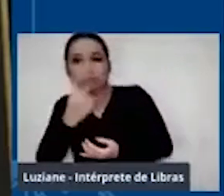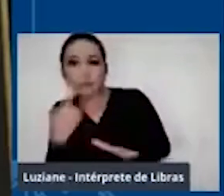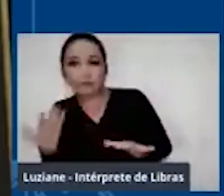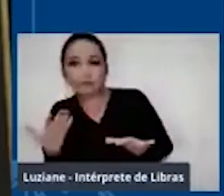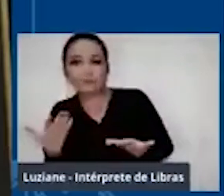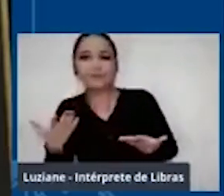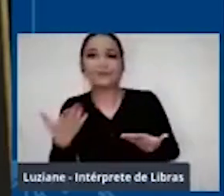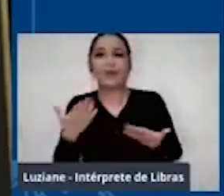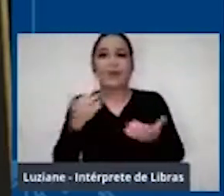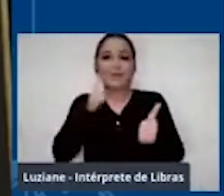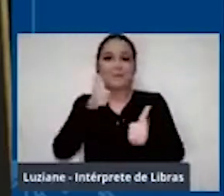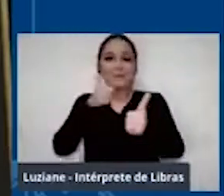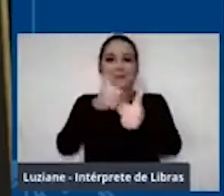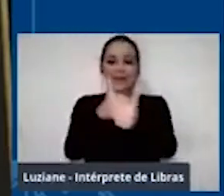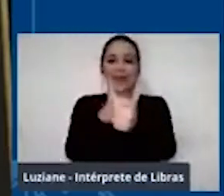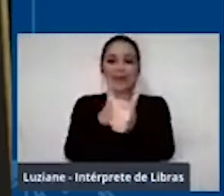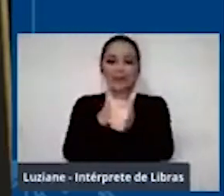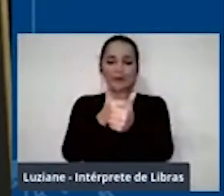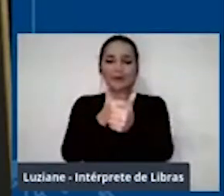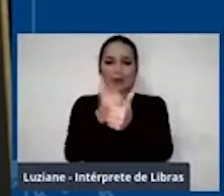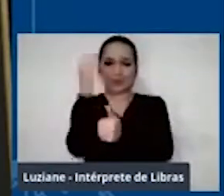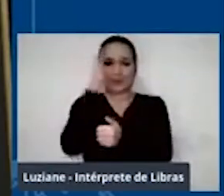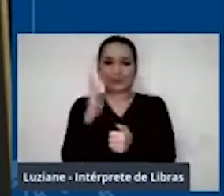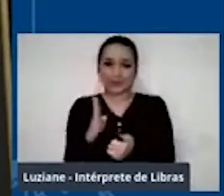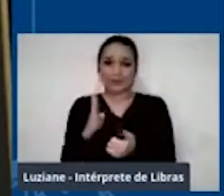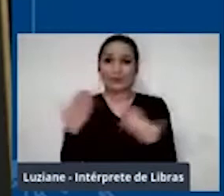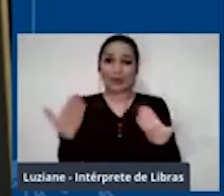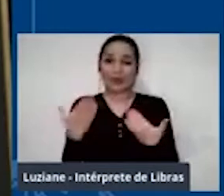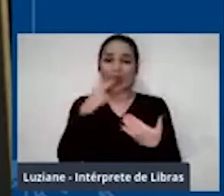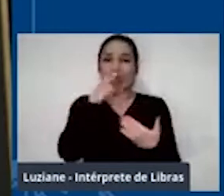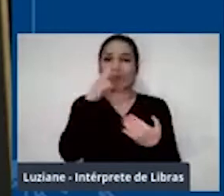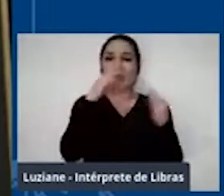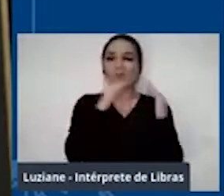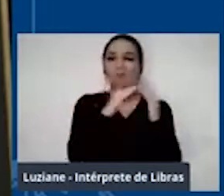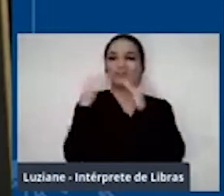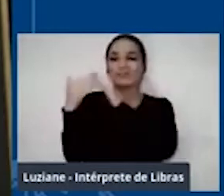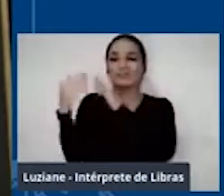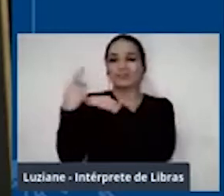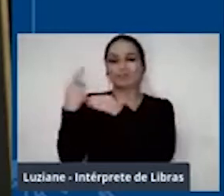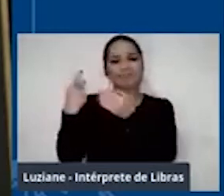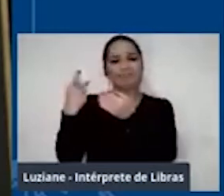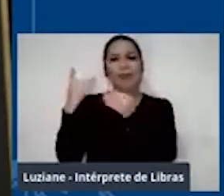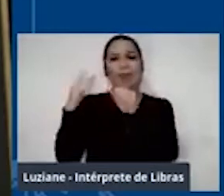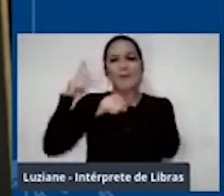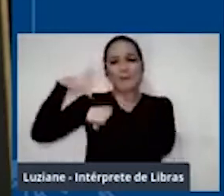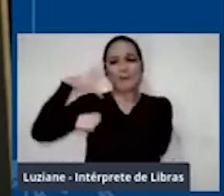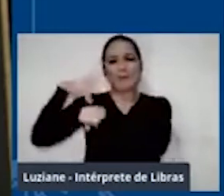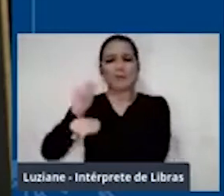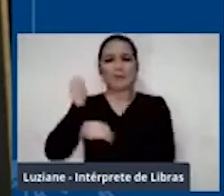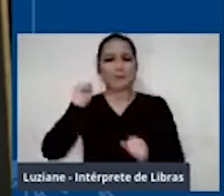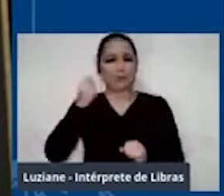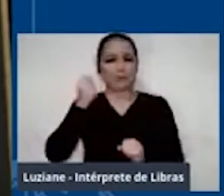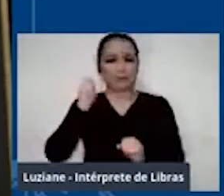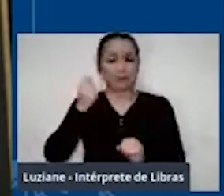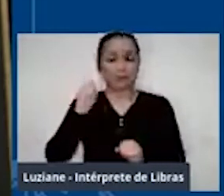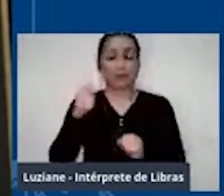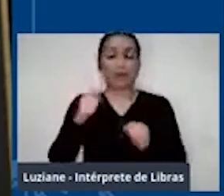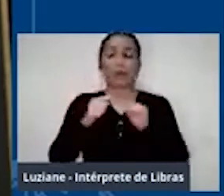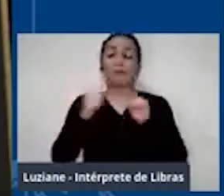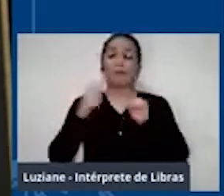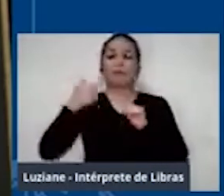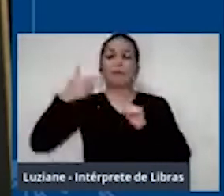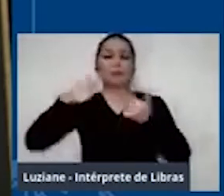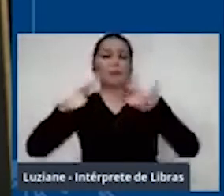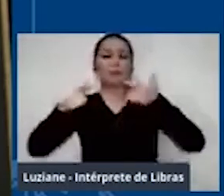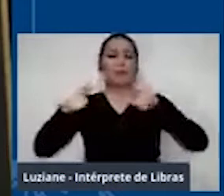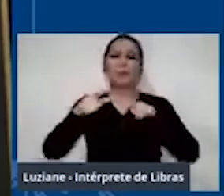Brasil, as 312 horas, é casualmente a nossa vizinha Argentina. Mas os demais é um tempo muito de até